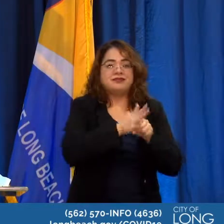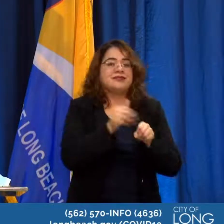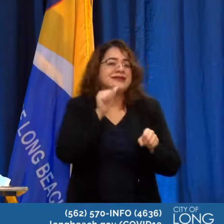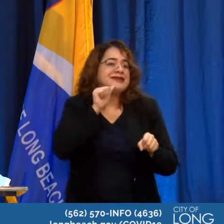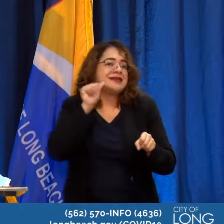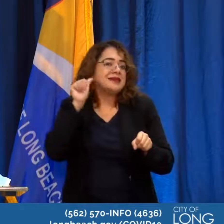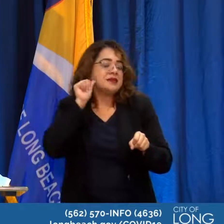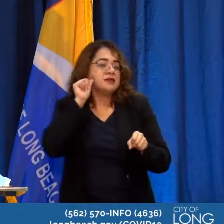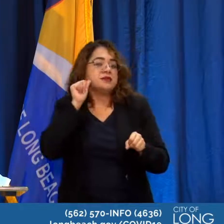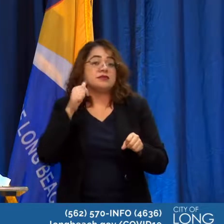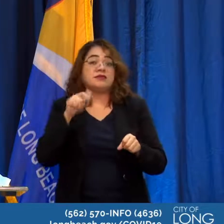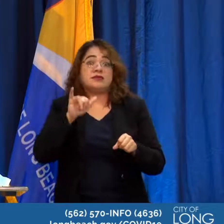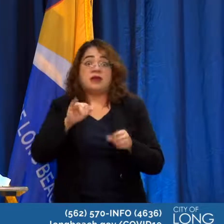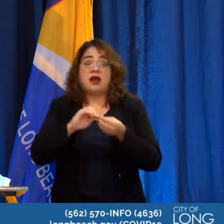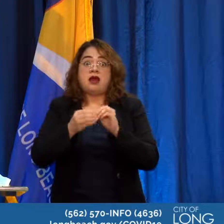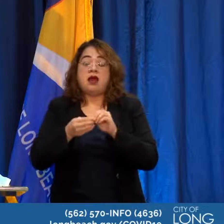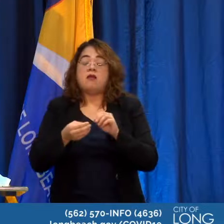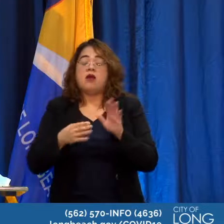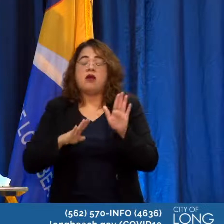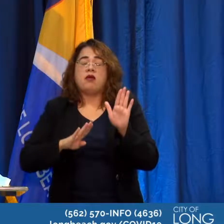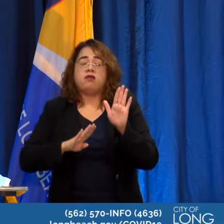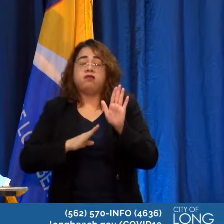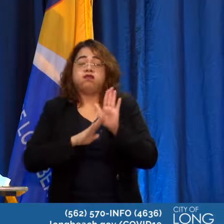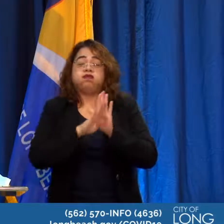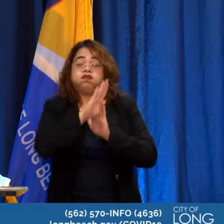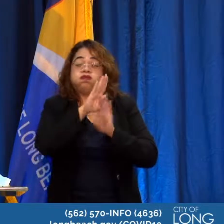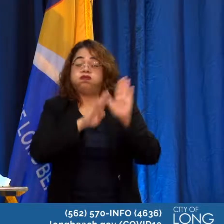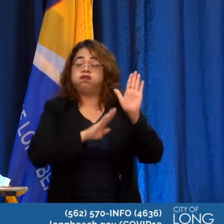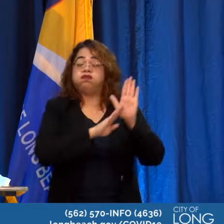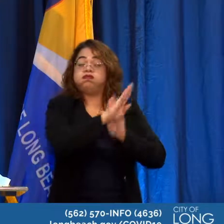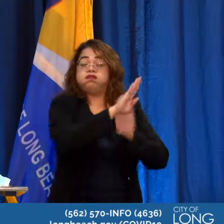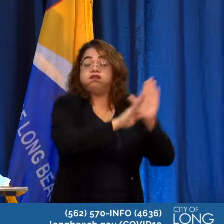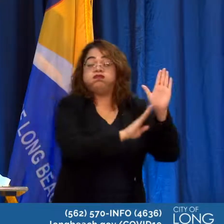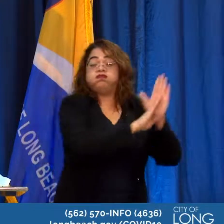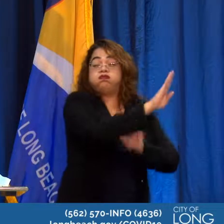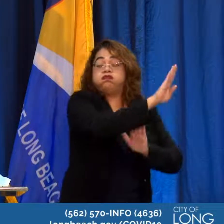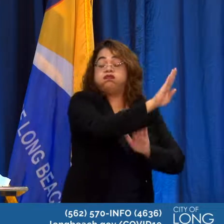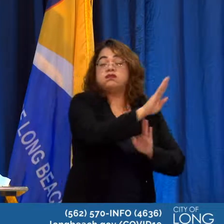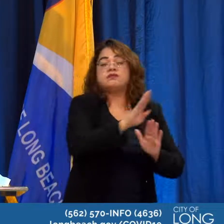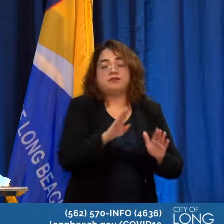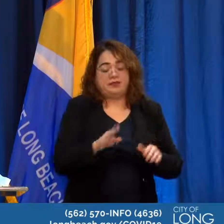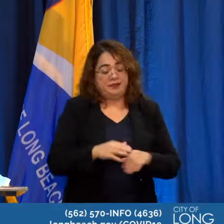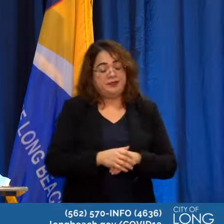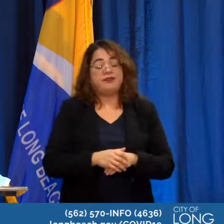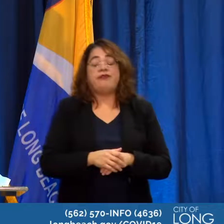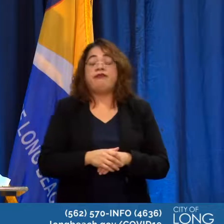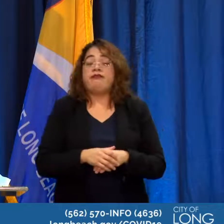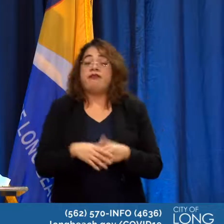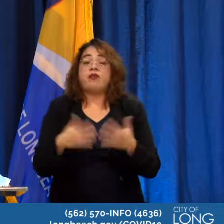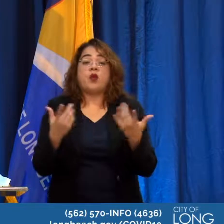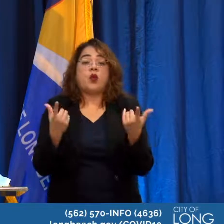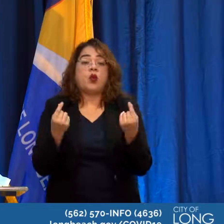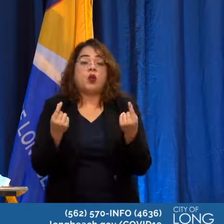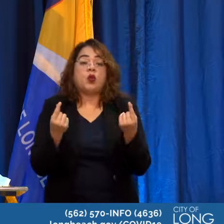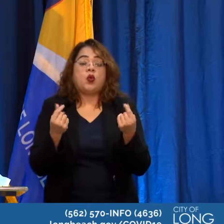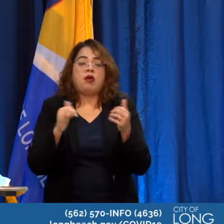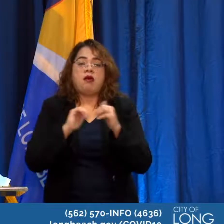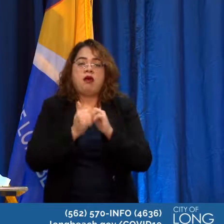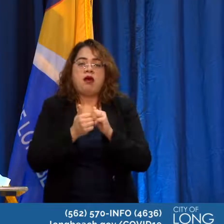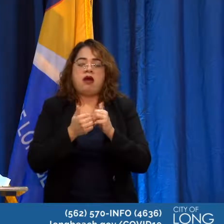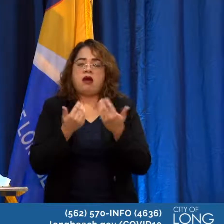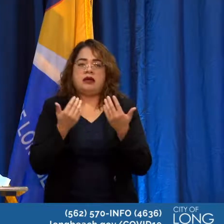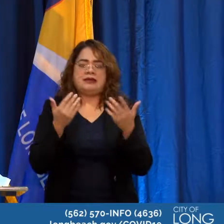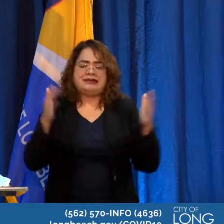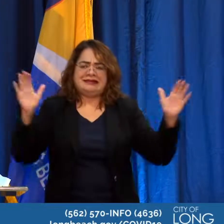estamos experimentando se está moviendo rápidamente y ahora es el momento de tomar más medidas para frenar la propagación del